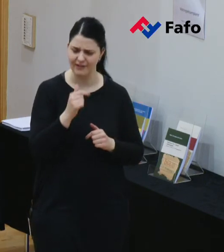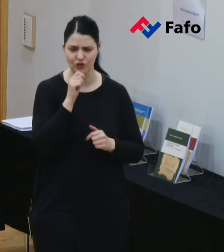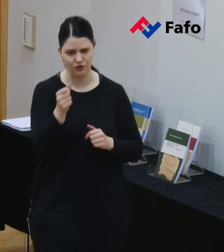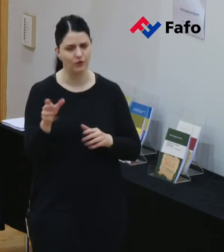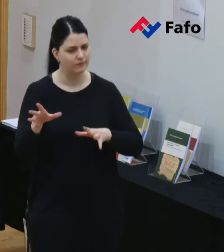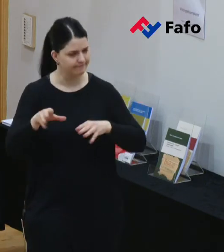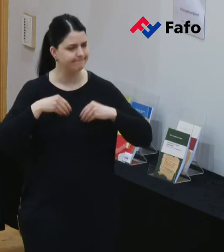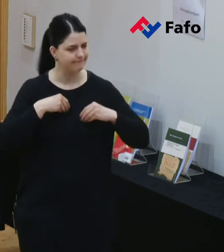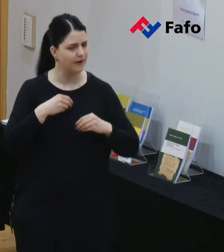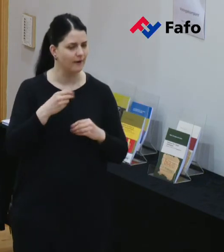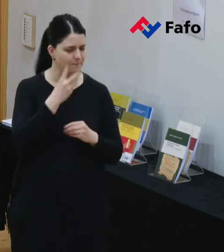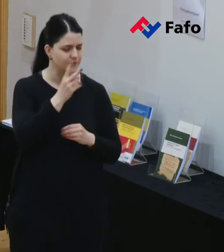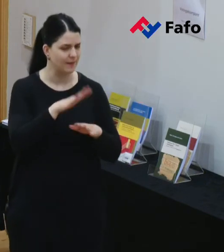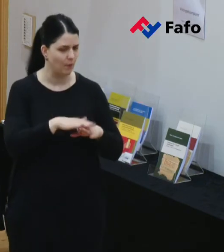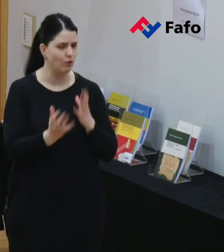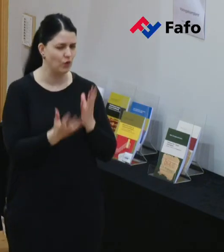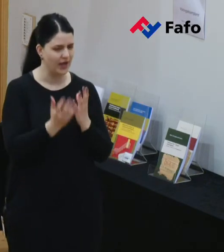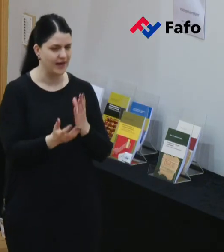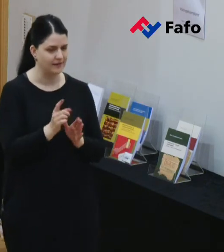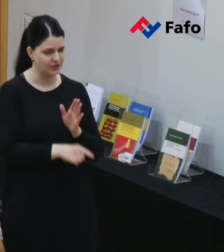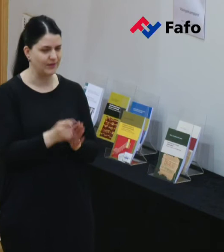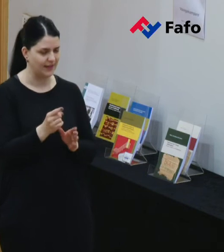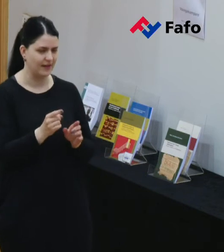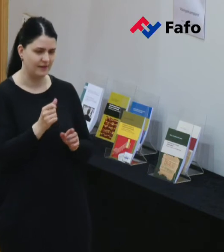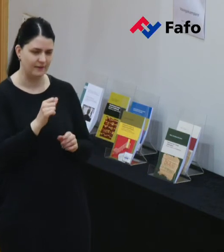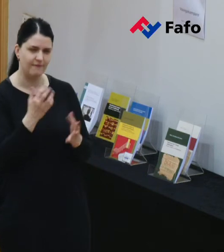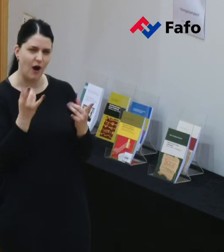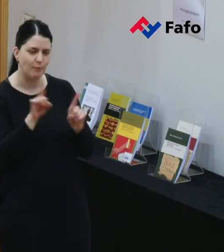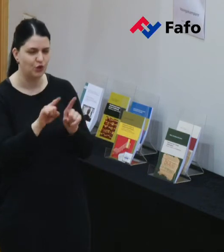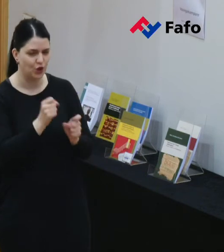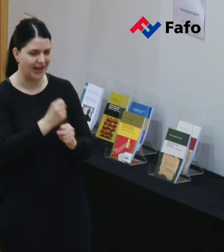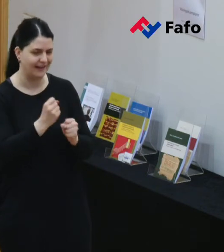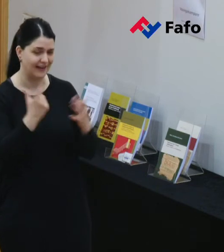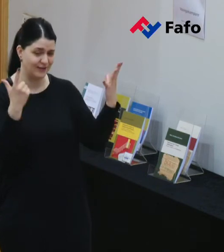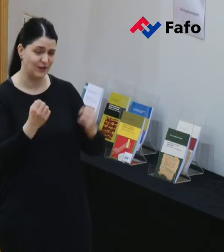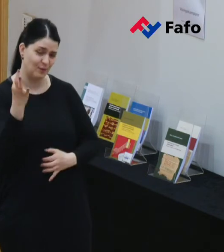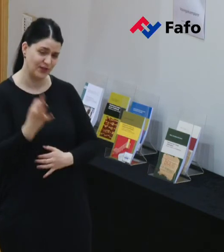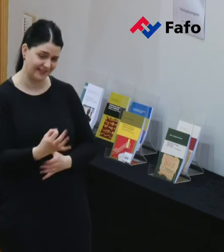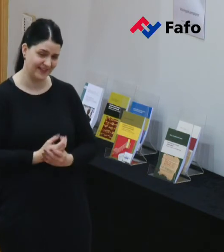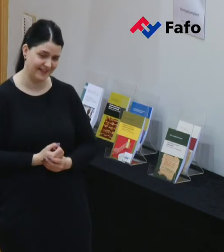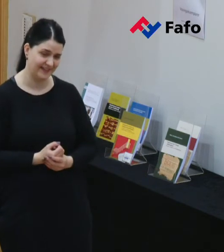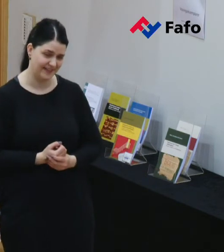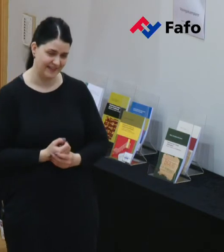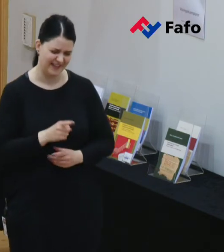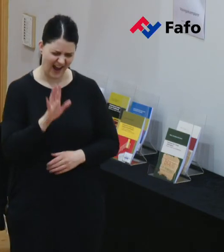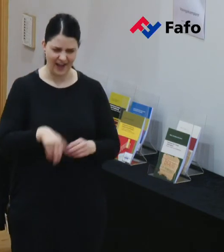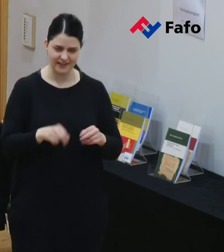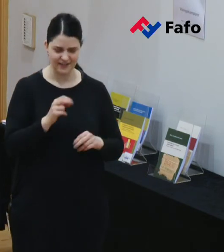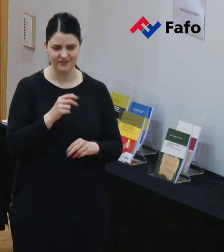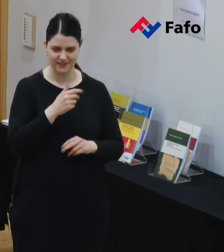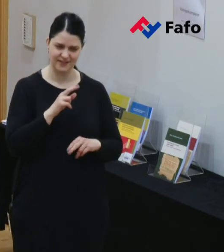over seg, også når vi vurderer da hva betyr 70%. Det bare slo meg at jeg hørte på at det liksom et kjennetegn med